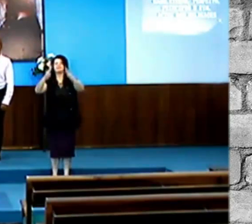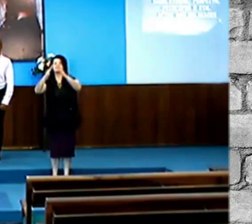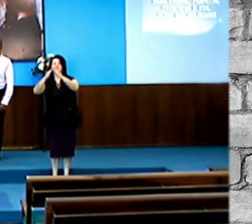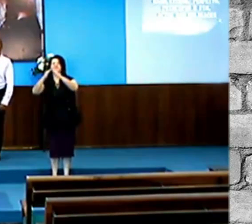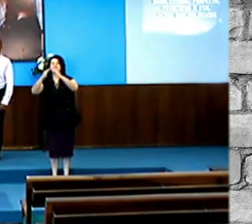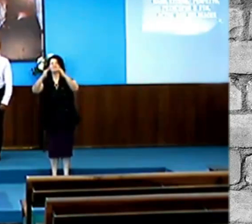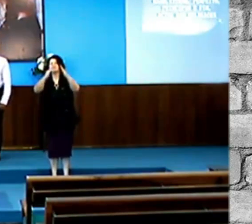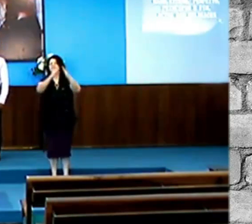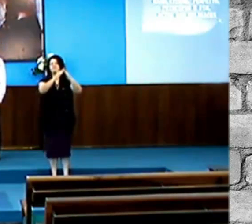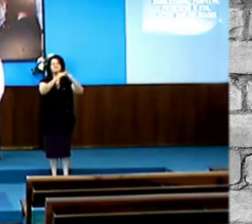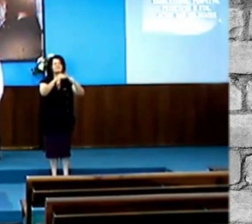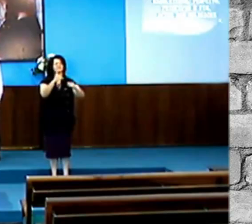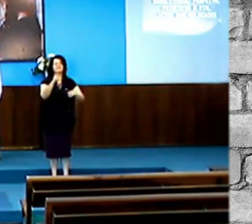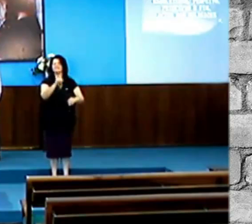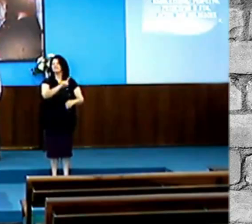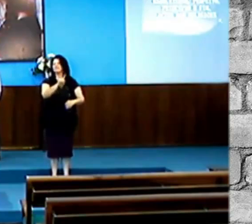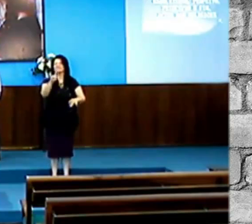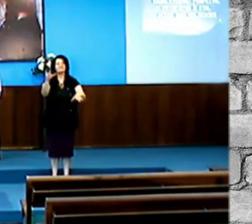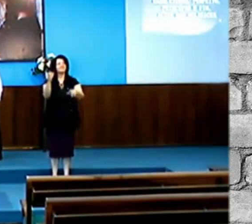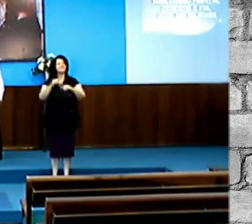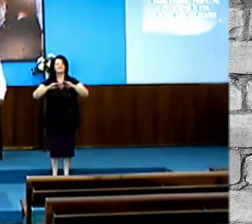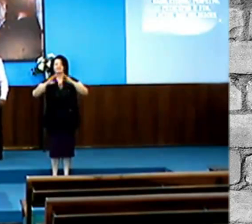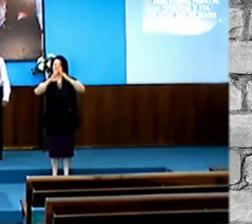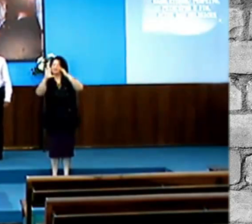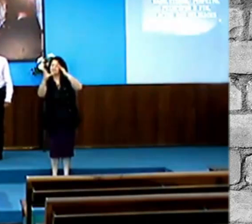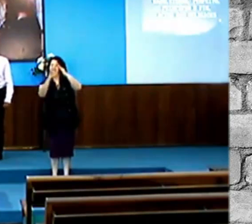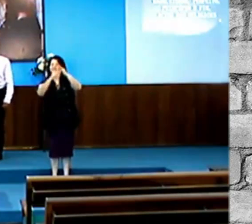tendas, nem em templos feitos por